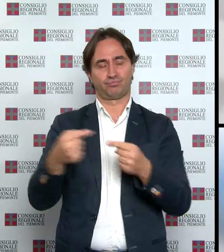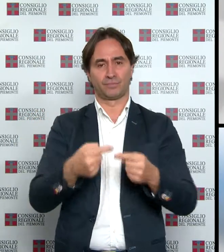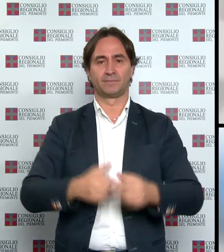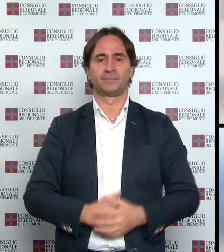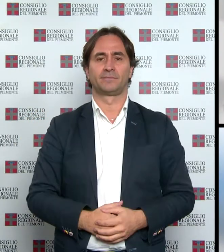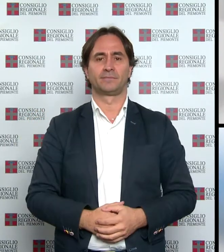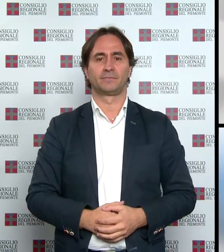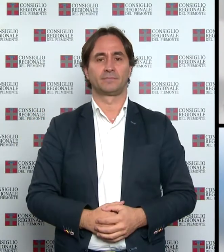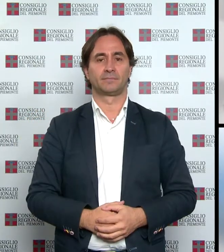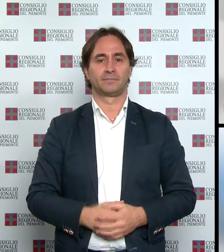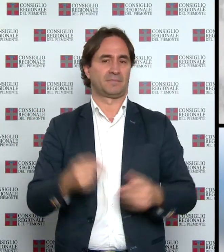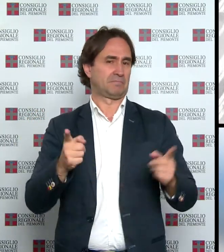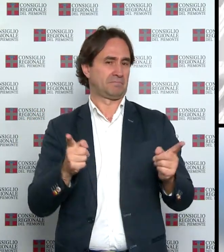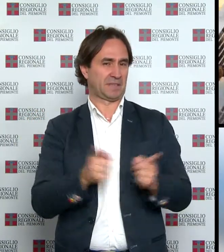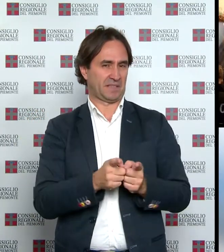In breve.